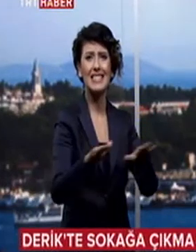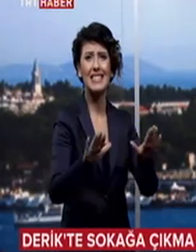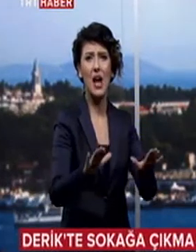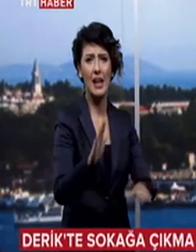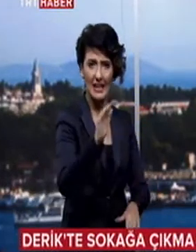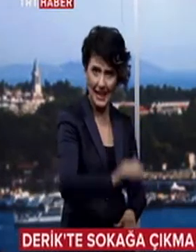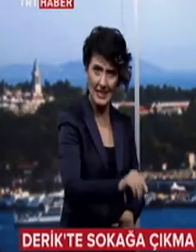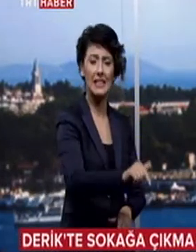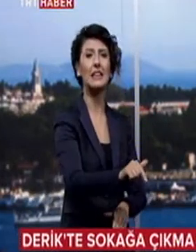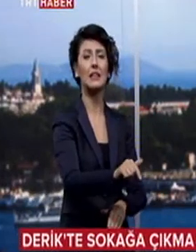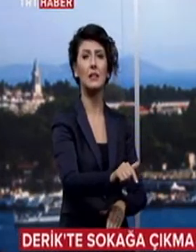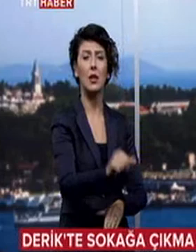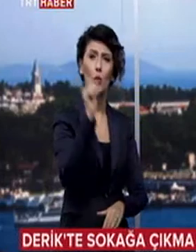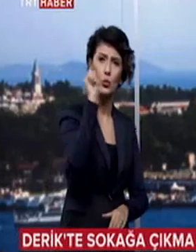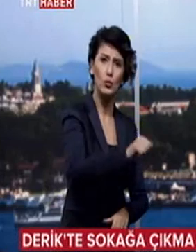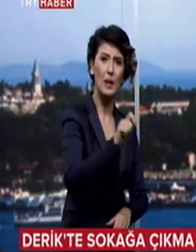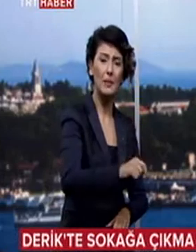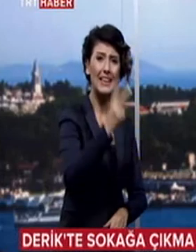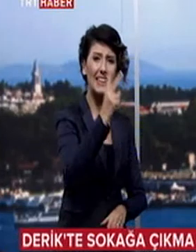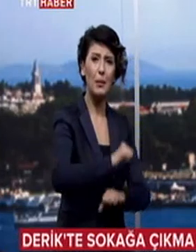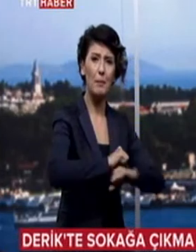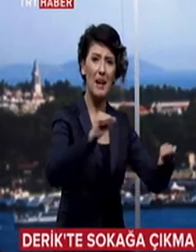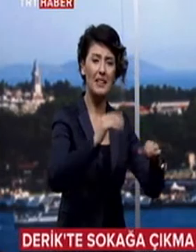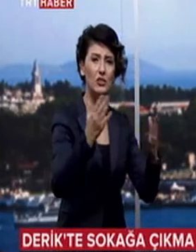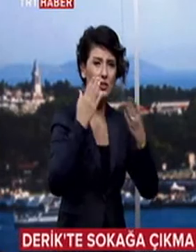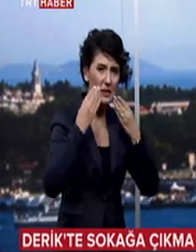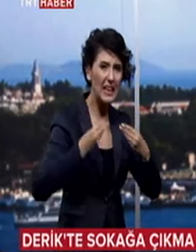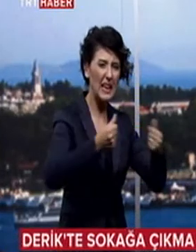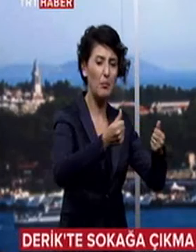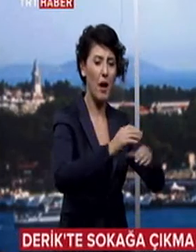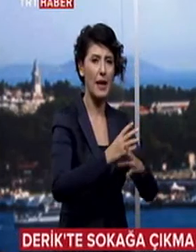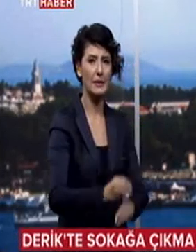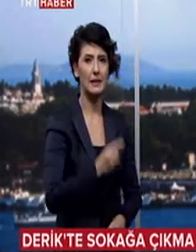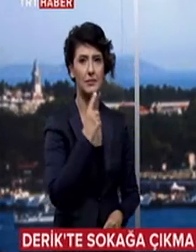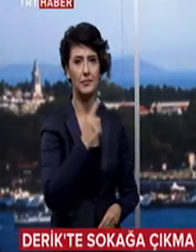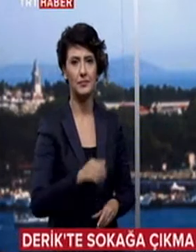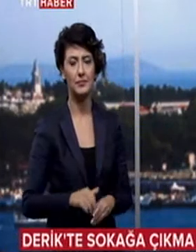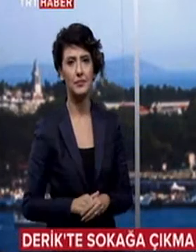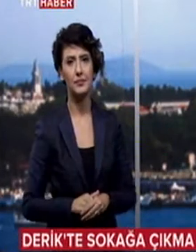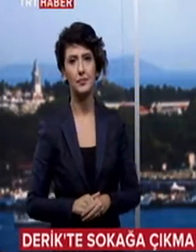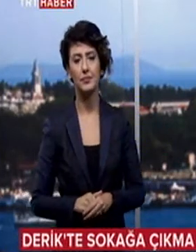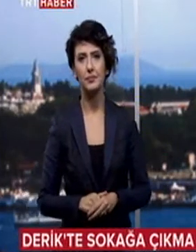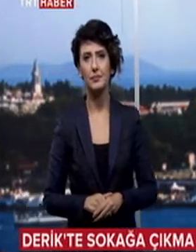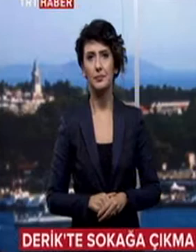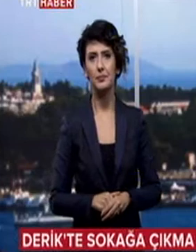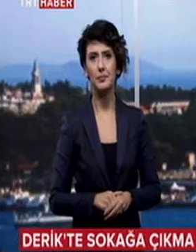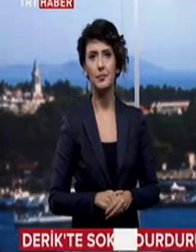terörist etkisiz hale getirilirken tuzaklanan iki patlayıcı da imha edildi.